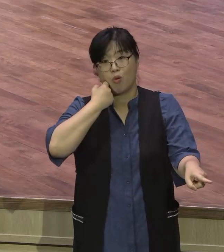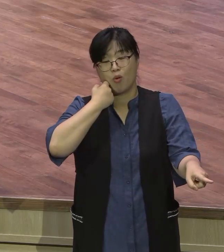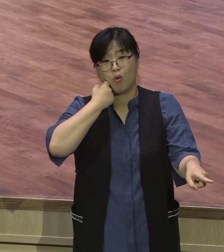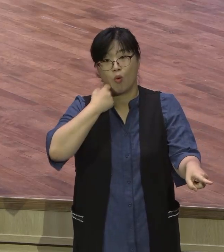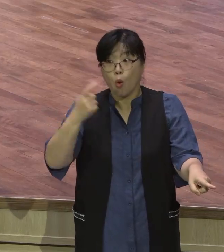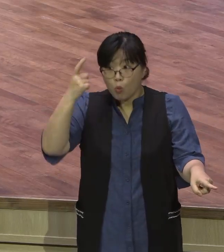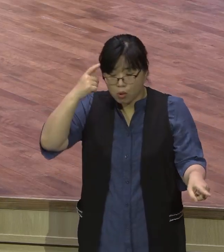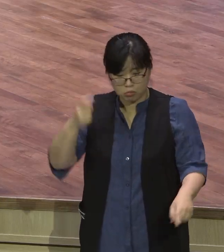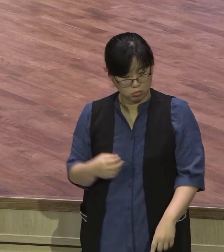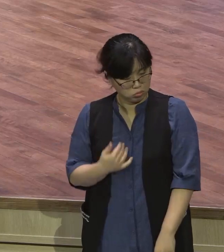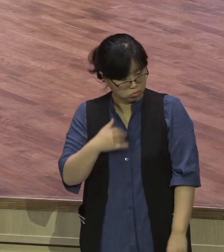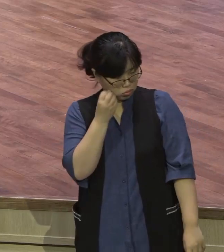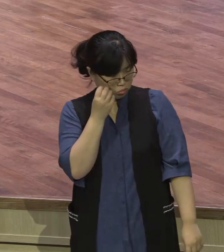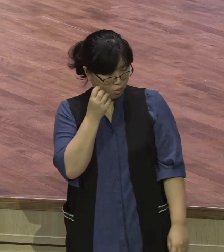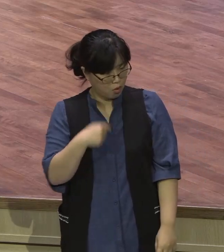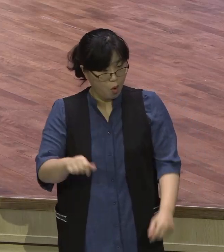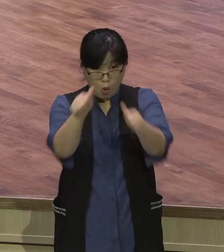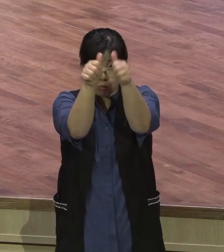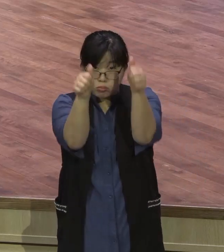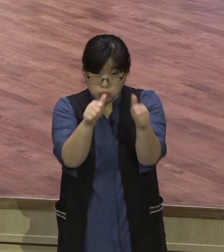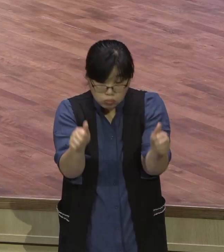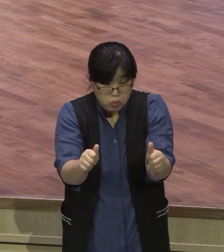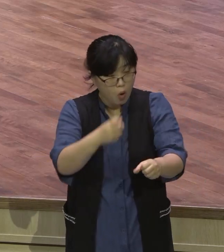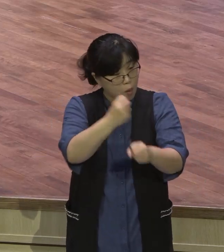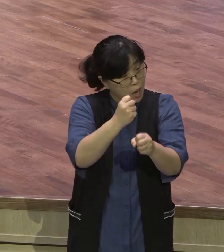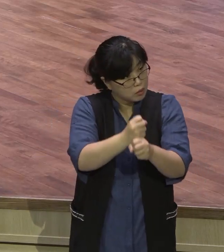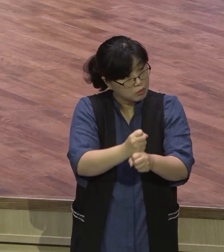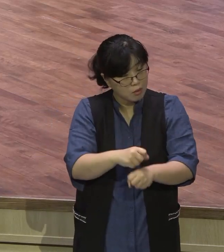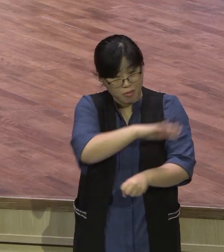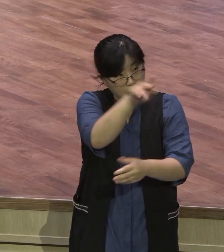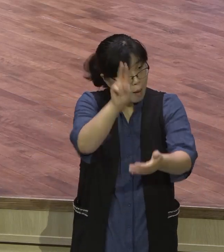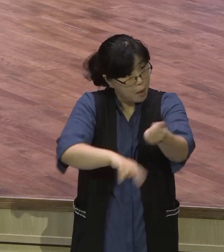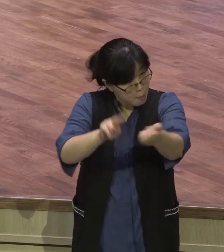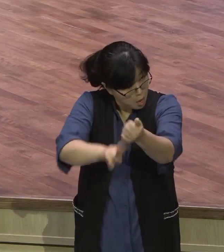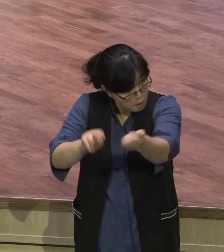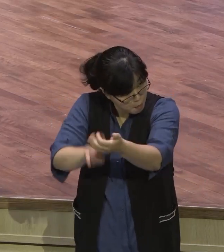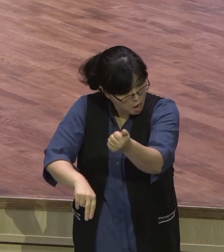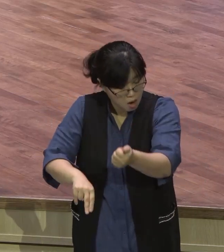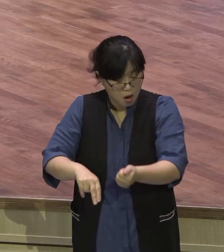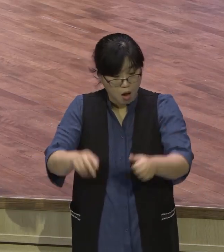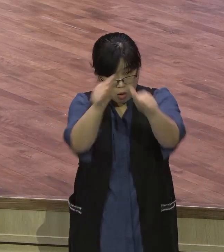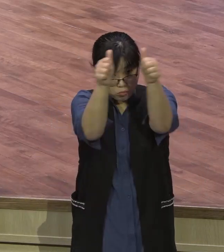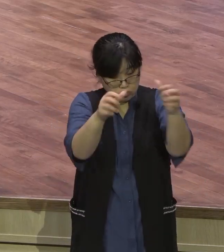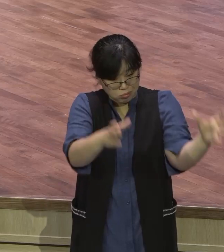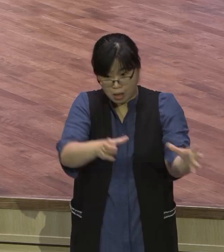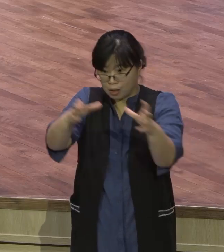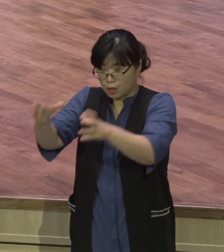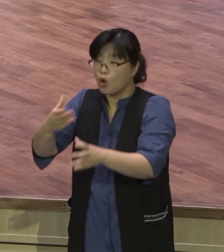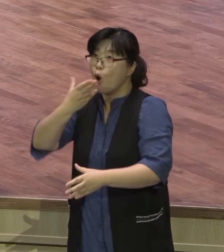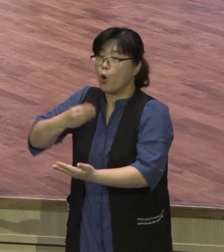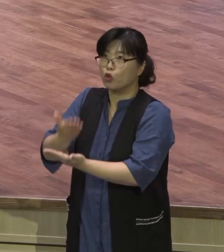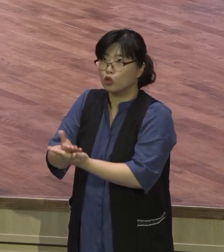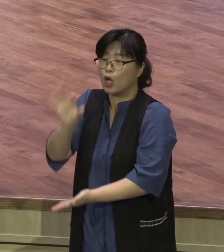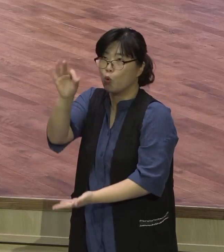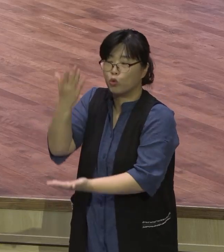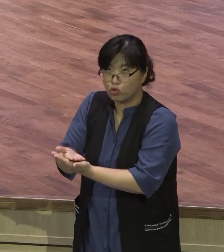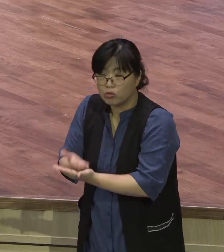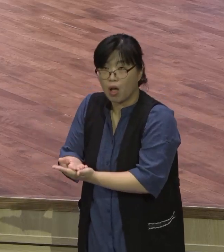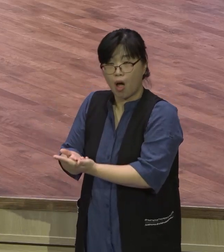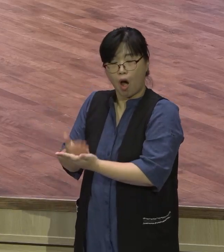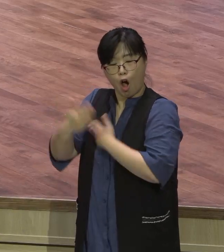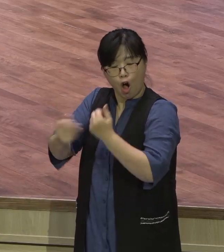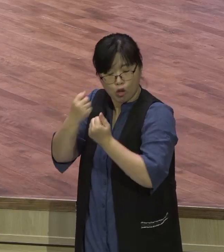사람 그 앞에다가 복을 달랐는데 원조잖아요. 원조 이 사람이 이 사람이 소위 말해서 대빵이잖아요.